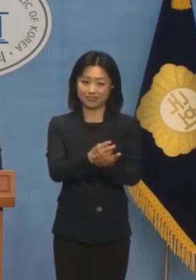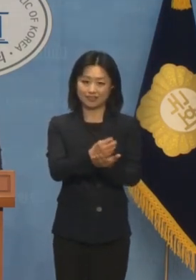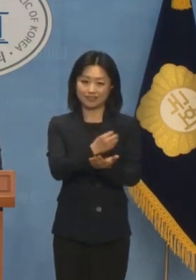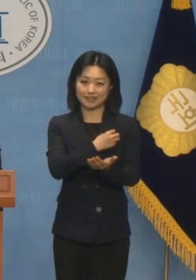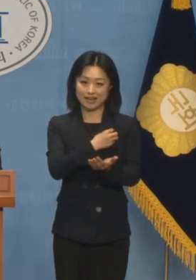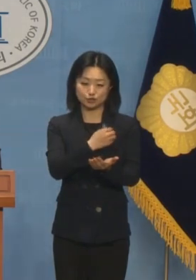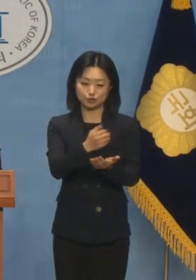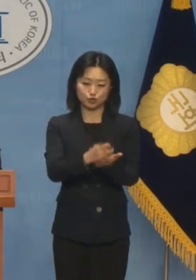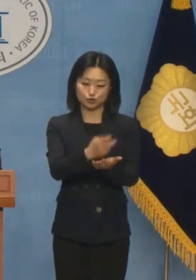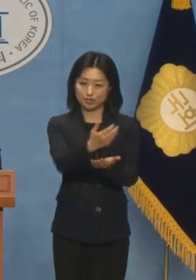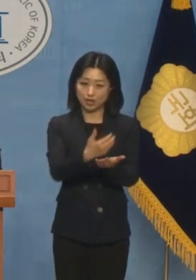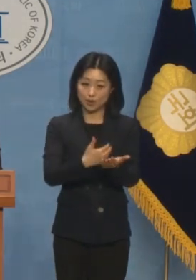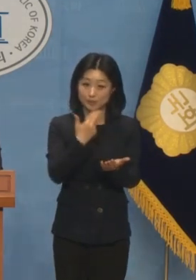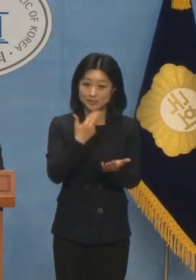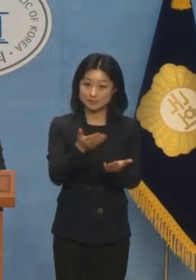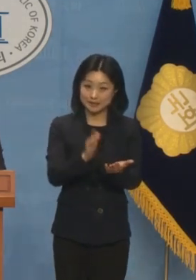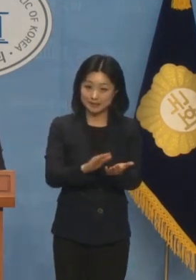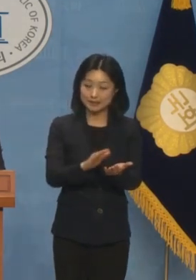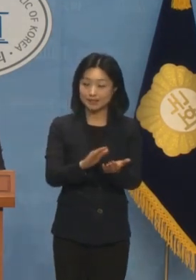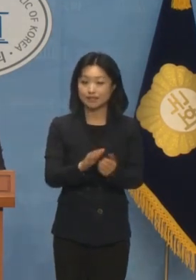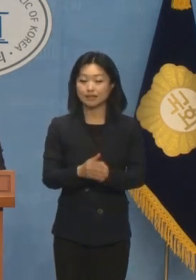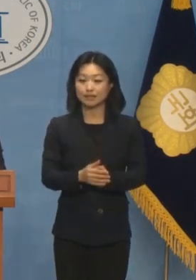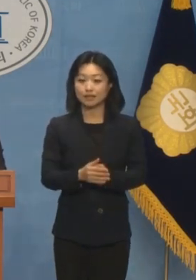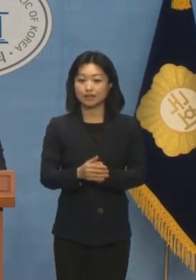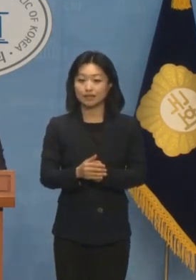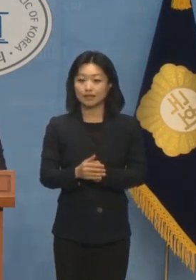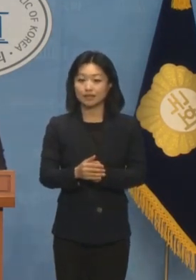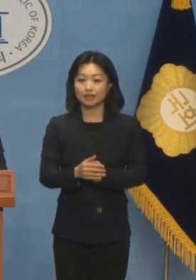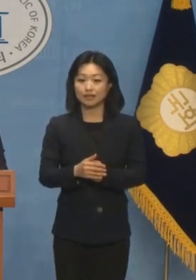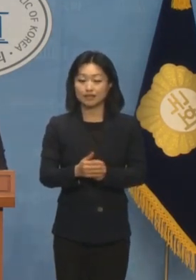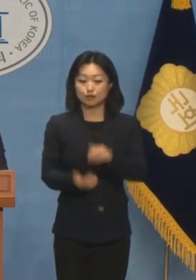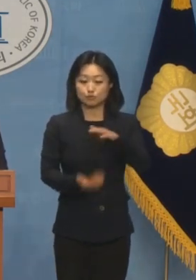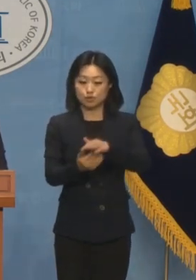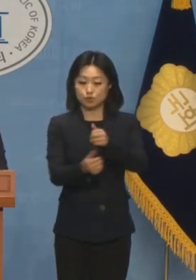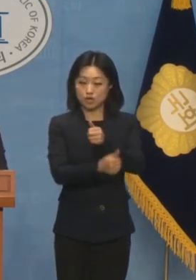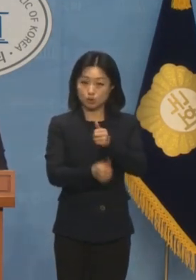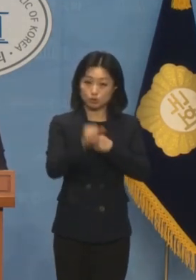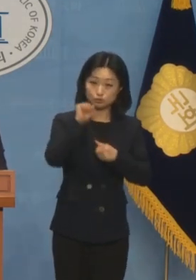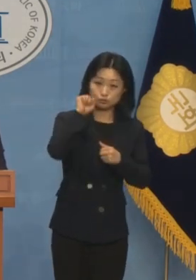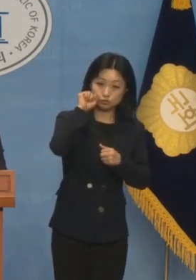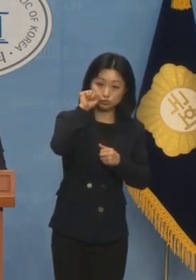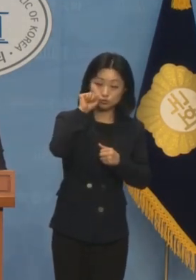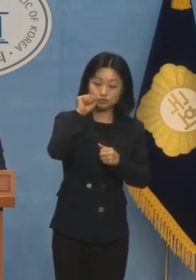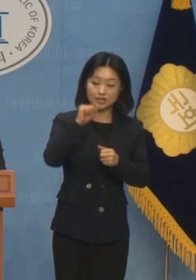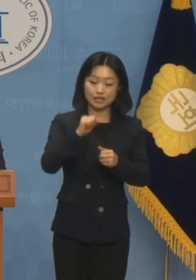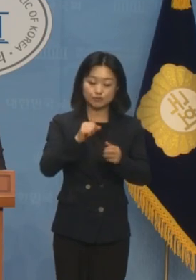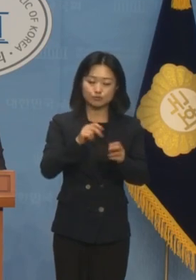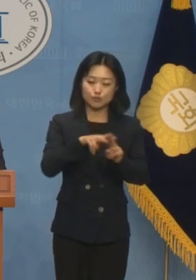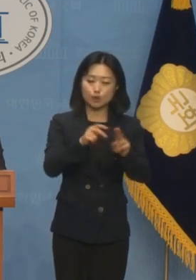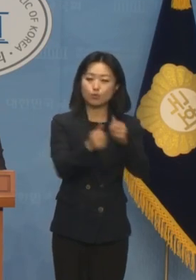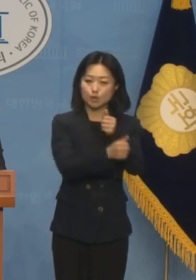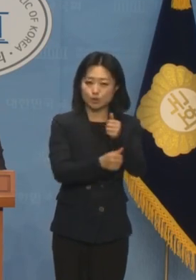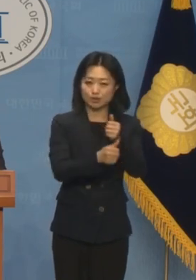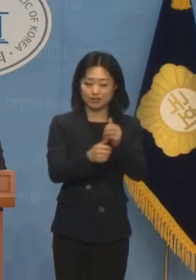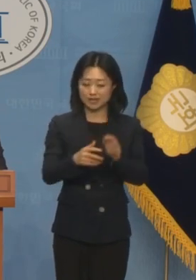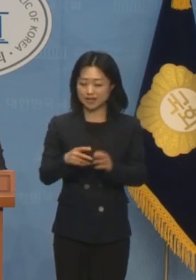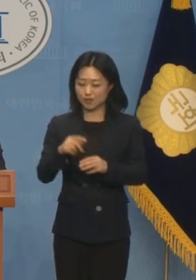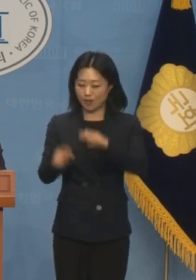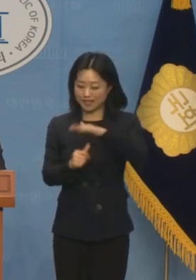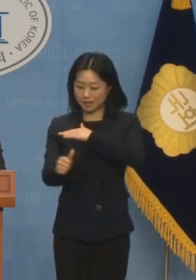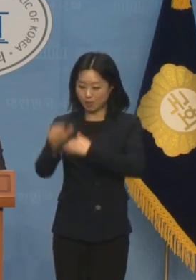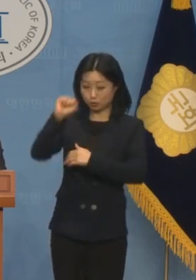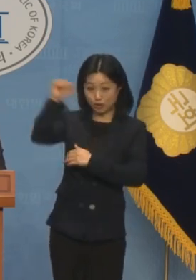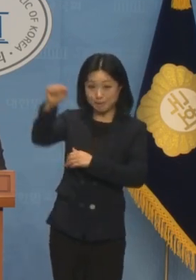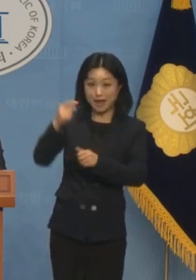원내대표를 출마하게 되면 최고위원직을 사퇴해야 되는 거 아니냐 하는 주장이